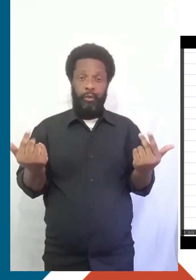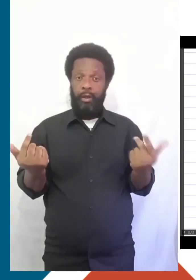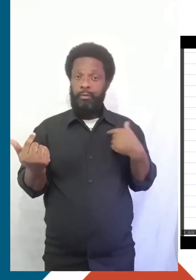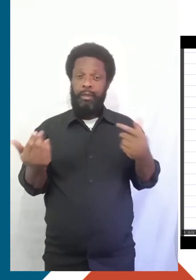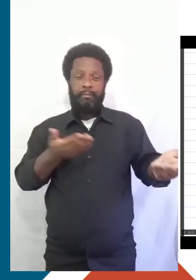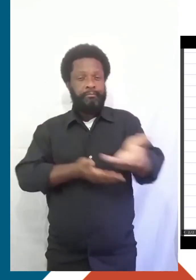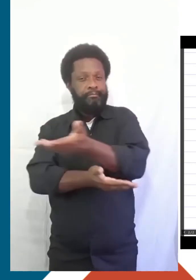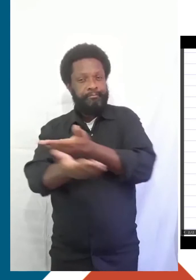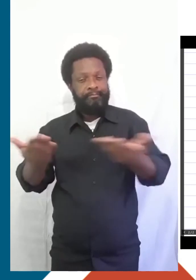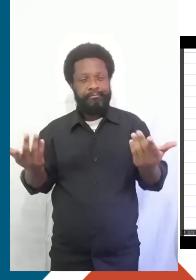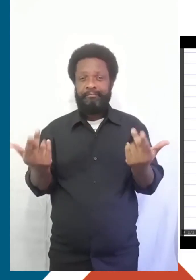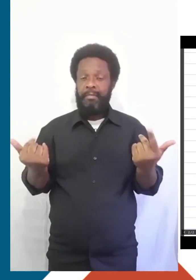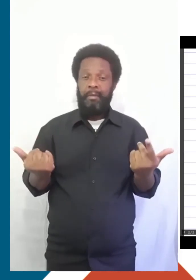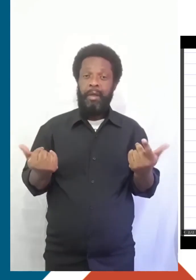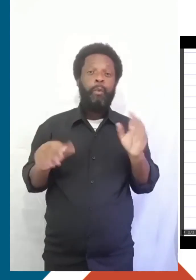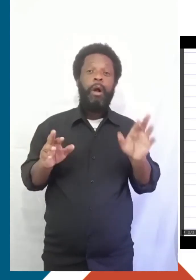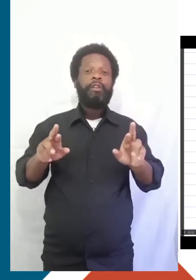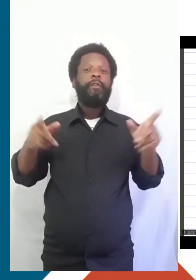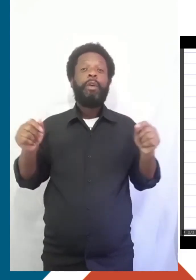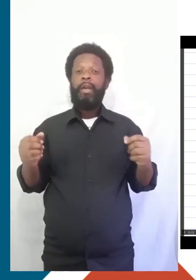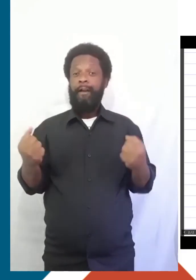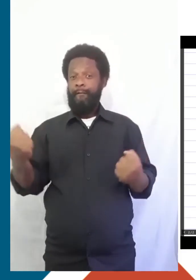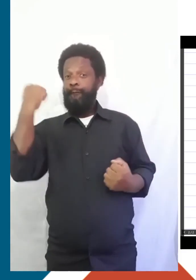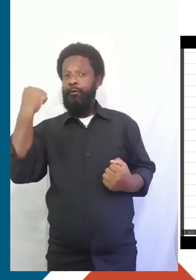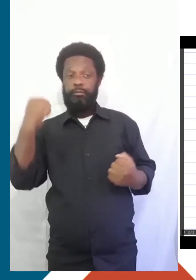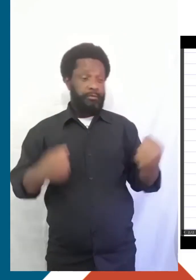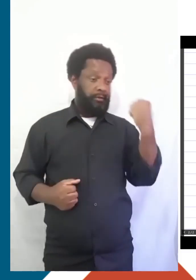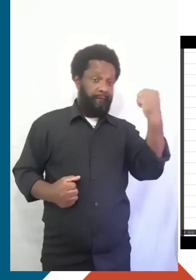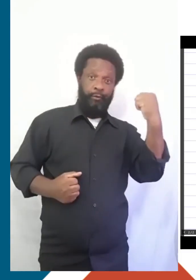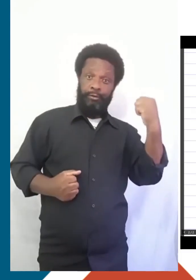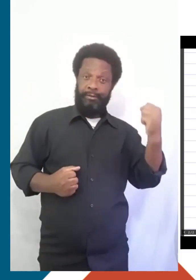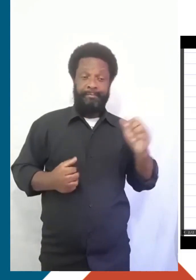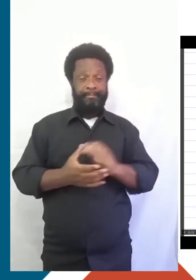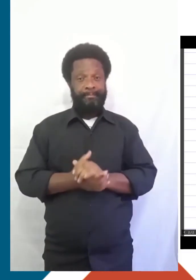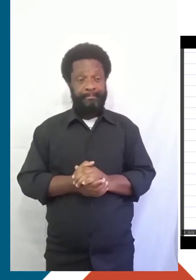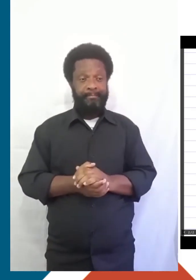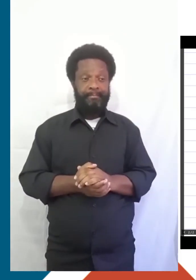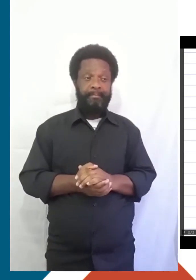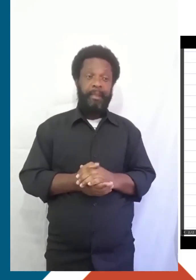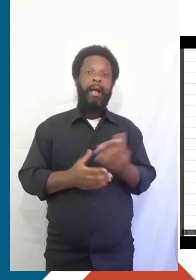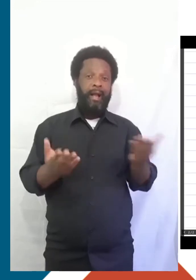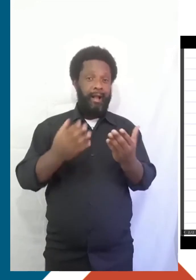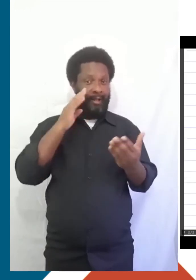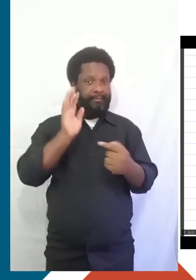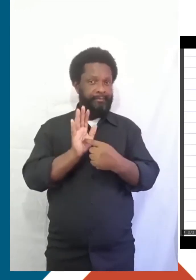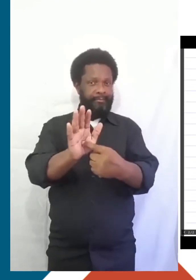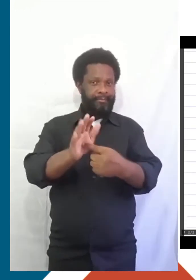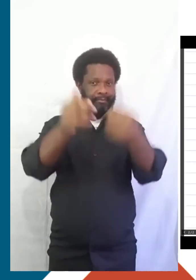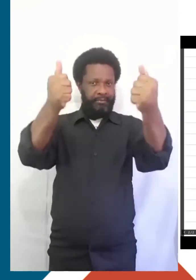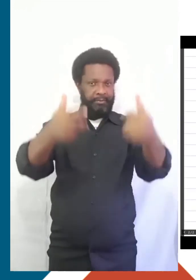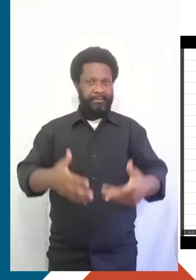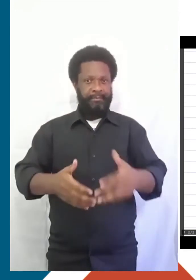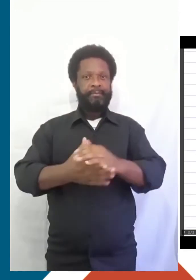processo é o mesmo. A interação é a mesma. O que vai diferenciar aí é a força deles, dessas interações. E é o que